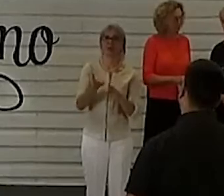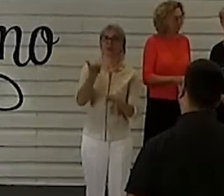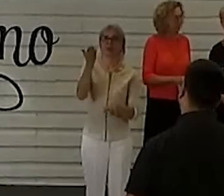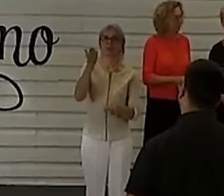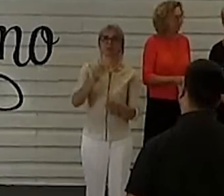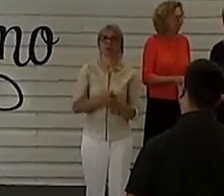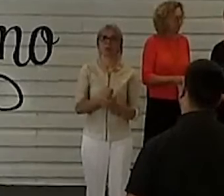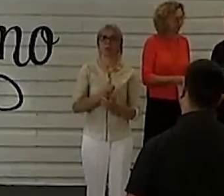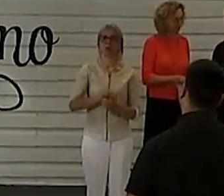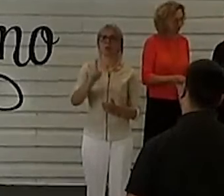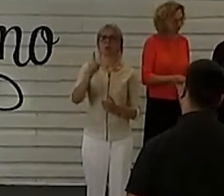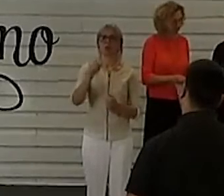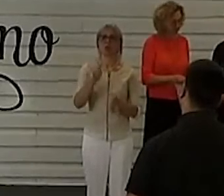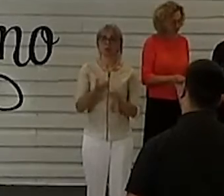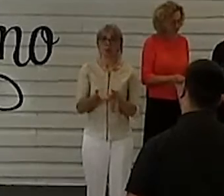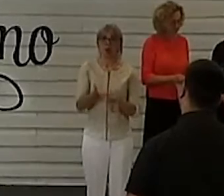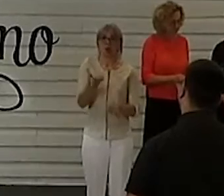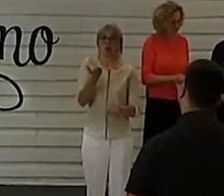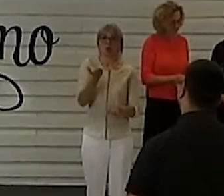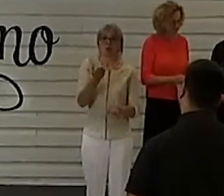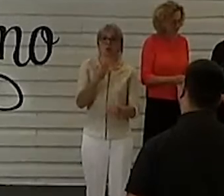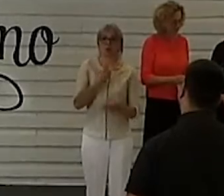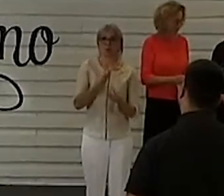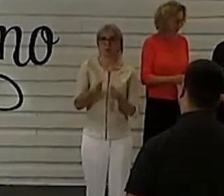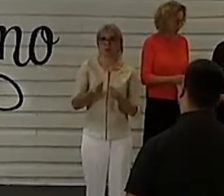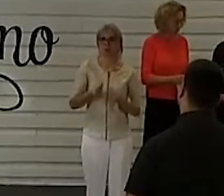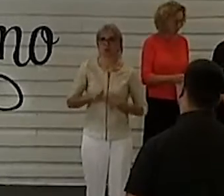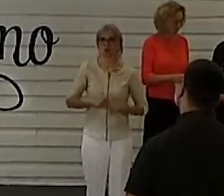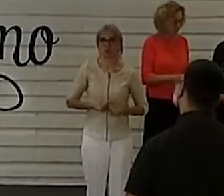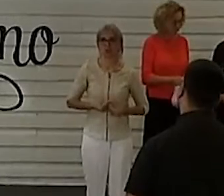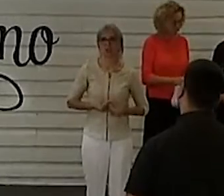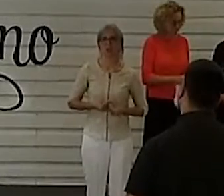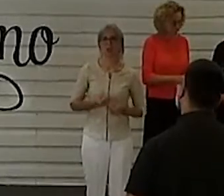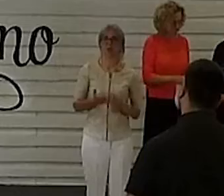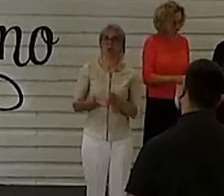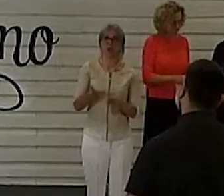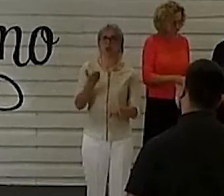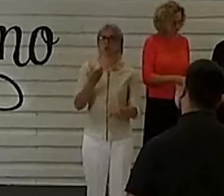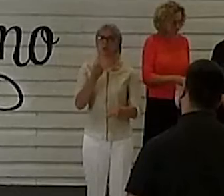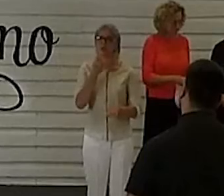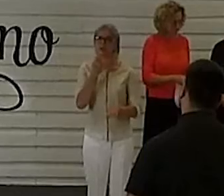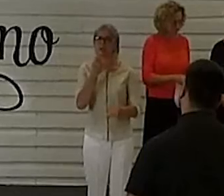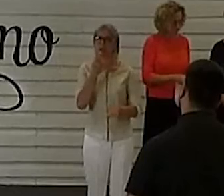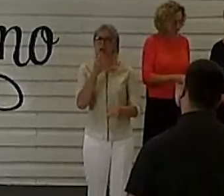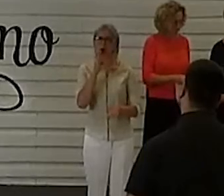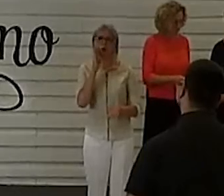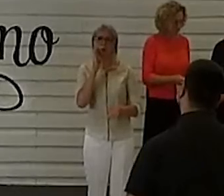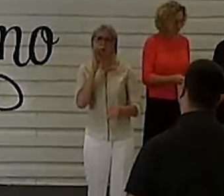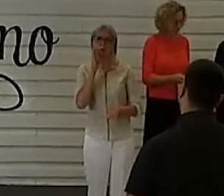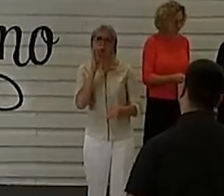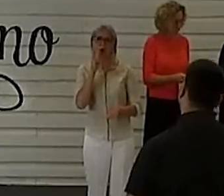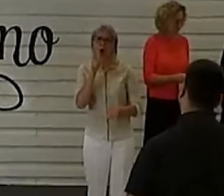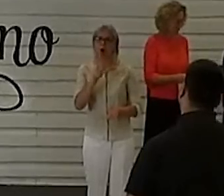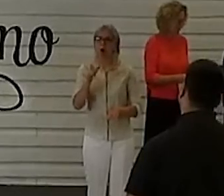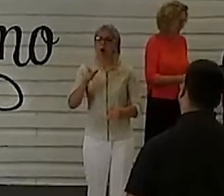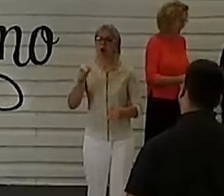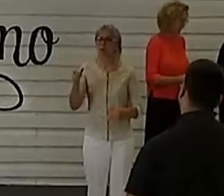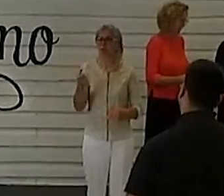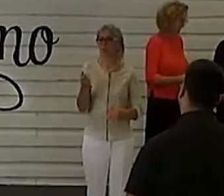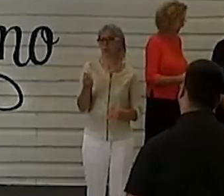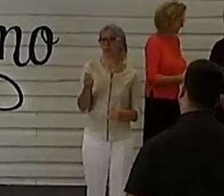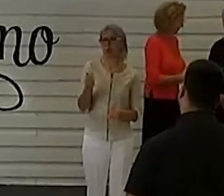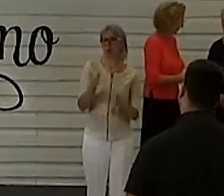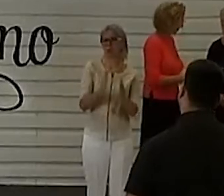E Dio ci ha dato autorità. E quell'autorità non ce l'hanno soltanto pochi uomini nella Chiesa. E noi gli diamo anche